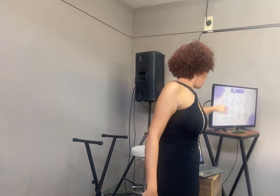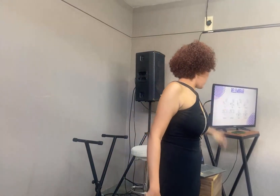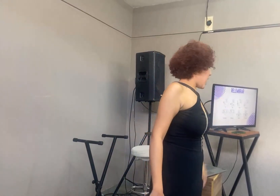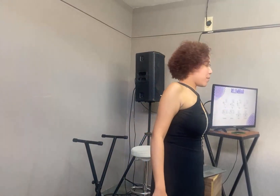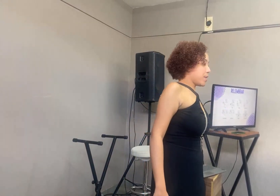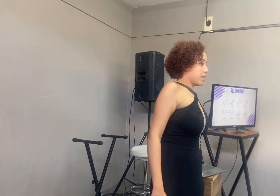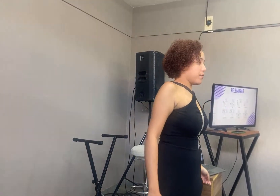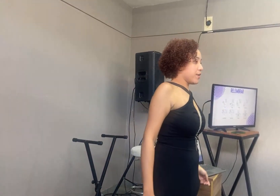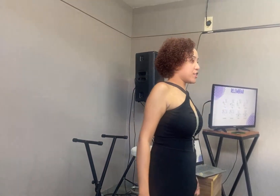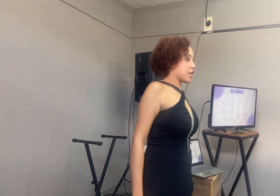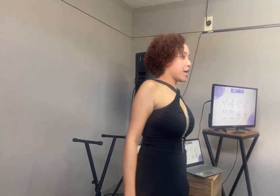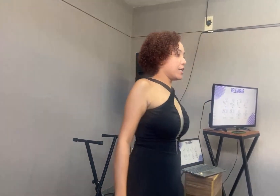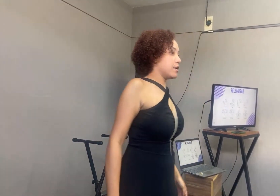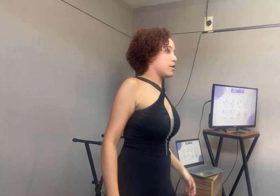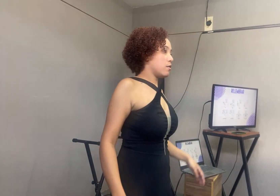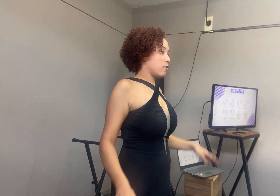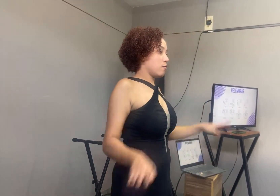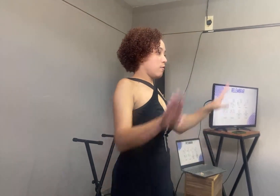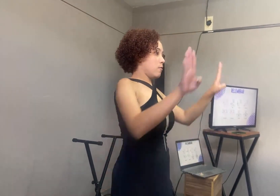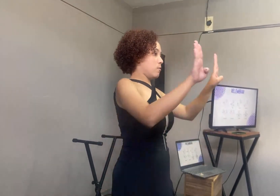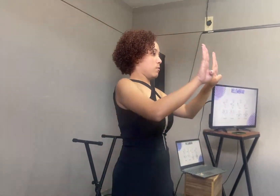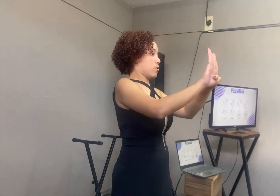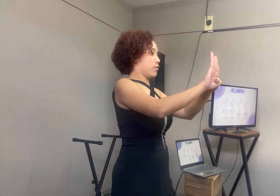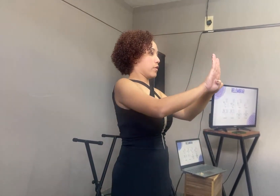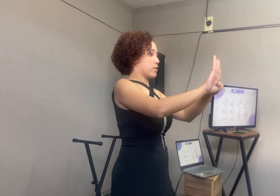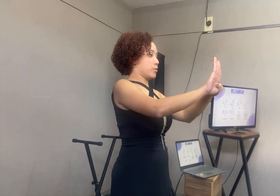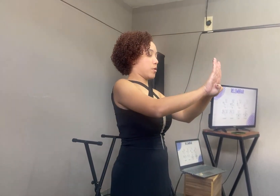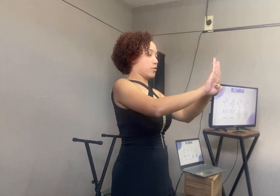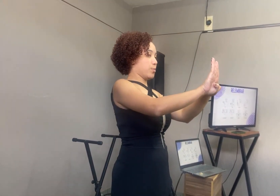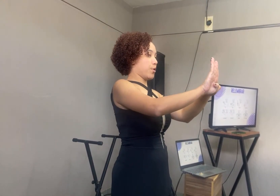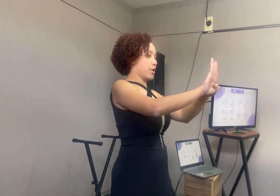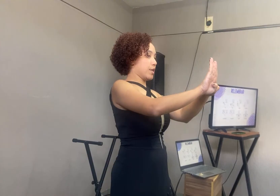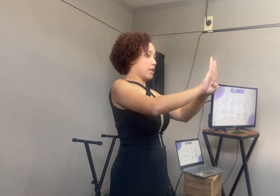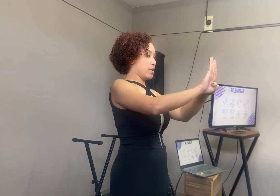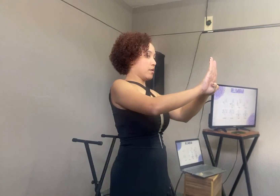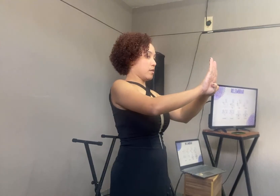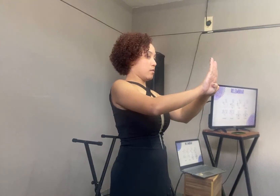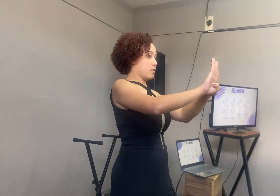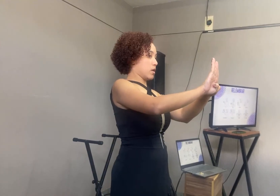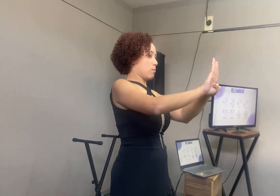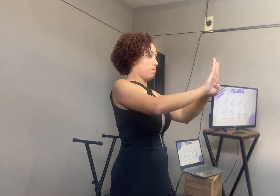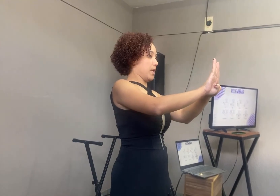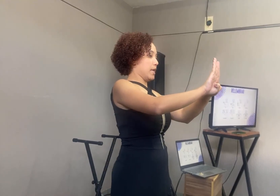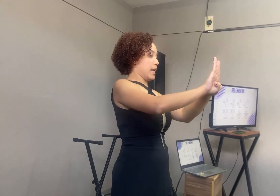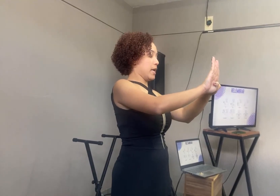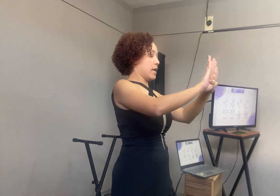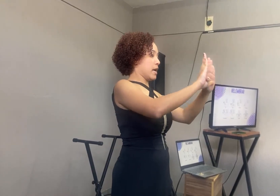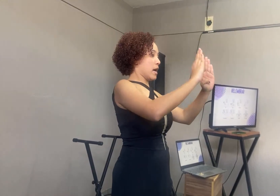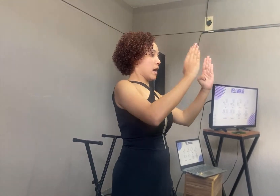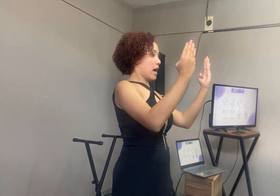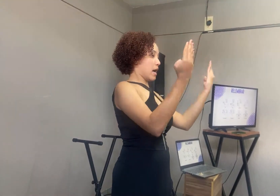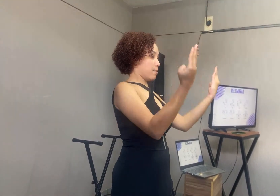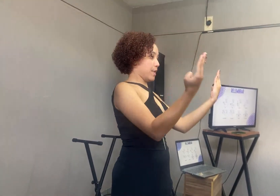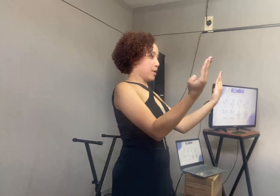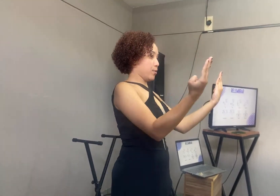O abrir e fechar, configuração de mão de porta, B, né?